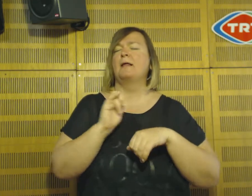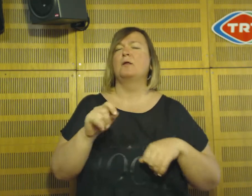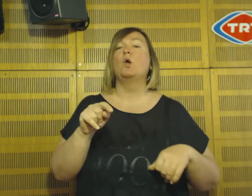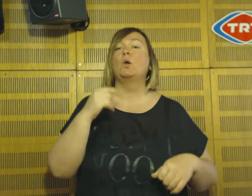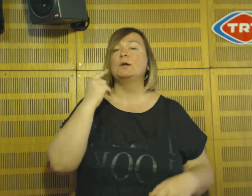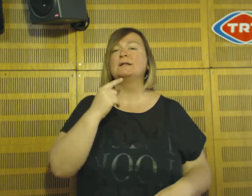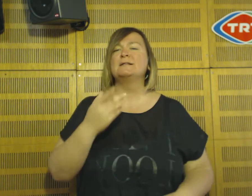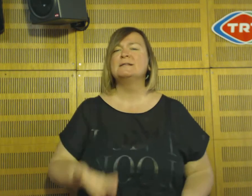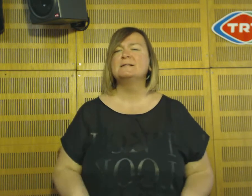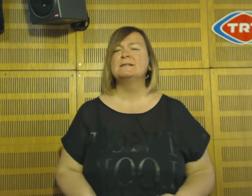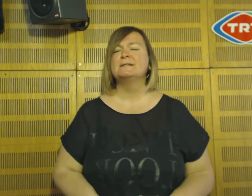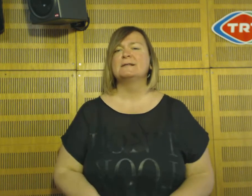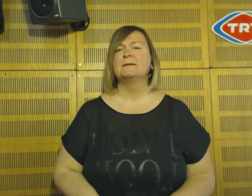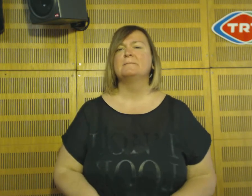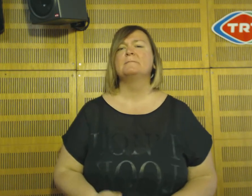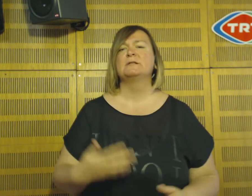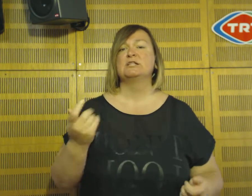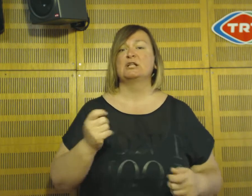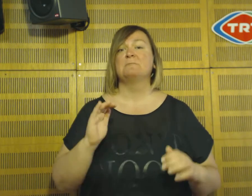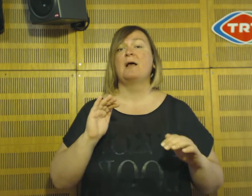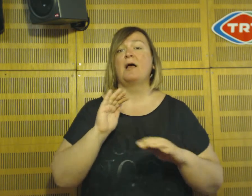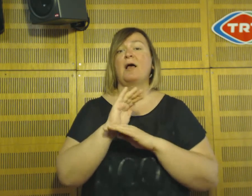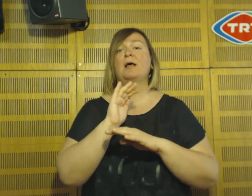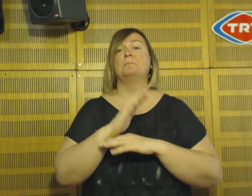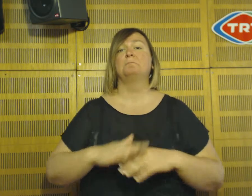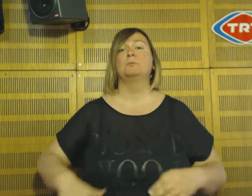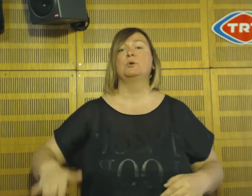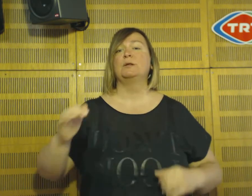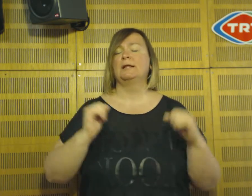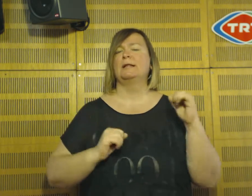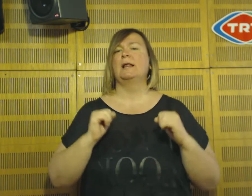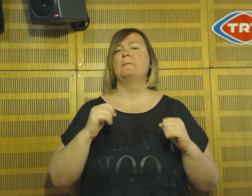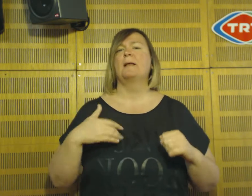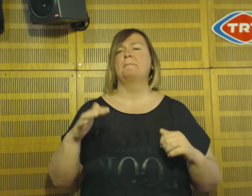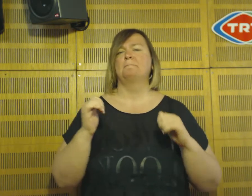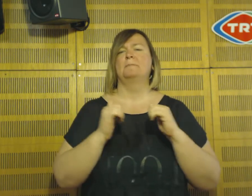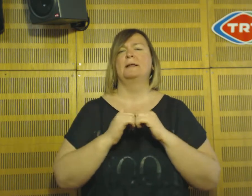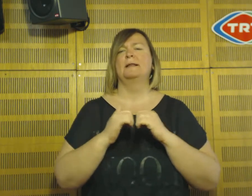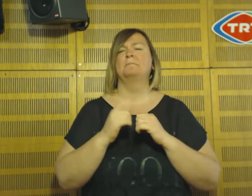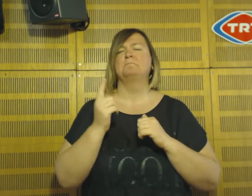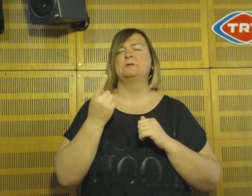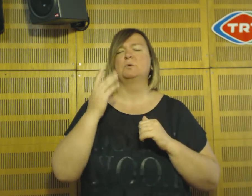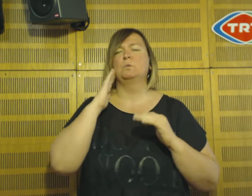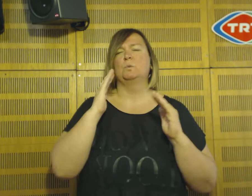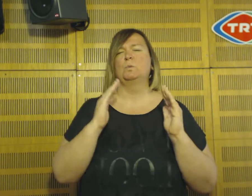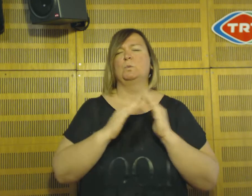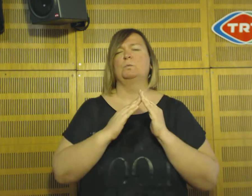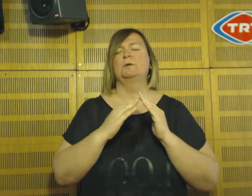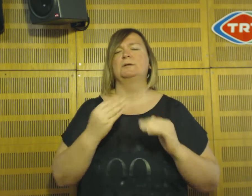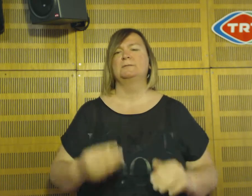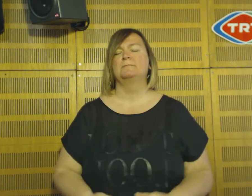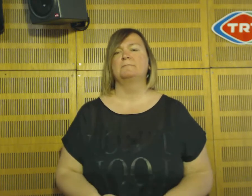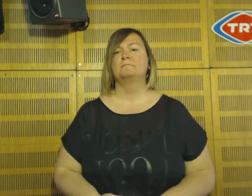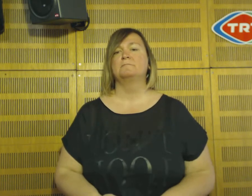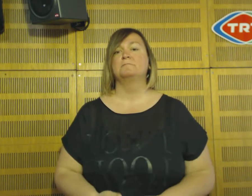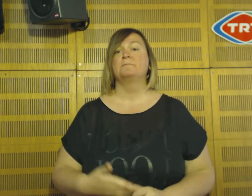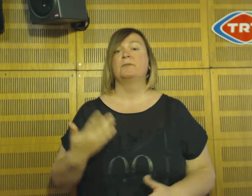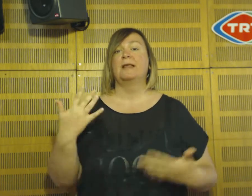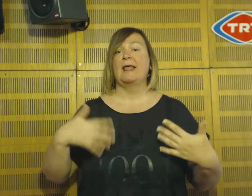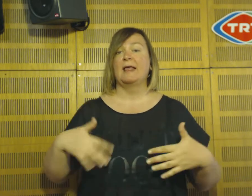Dolayısıyla çalışma hayatındaki bütün dinamikleri hep birlikte bir şekilde uyumlaştıracağız. Evet, yani engelli istihdamı ile